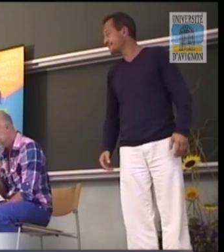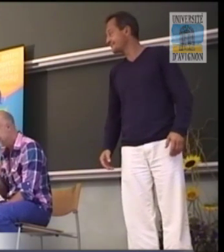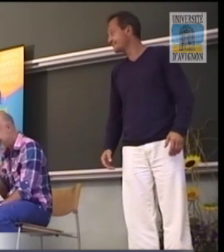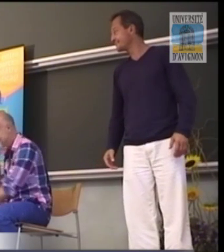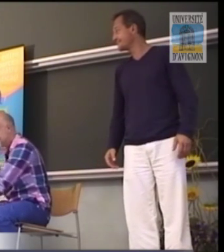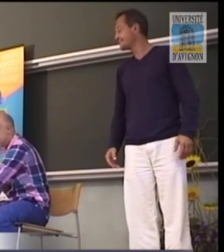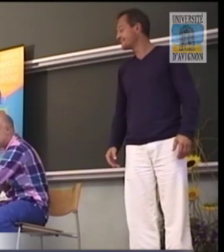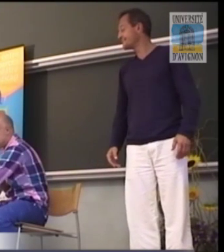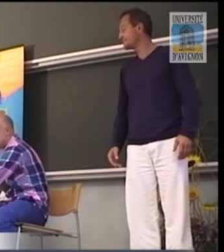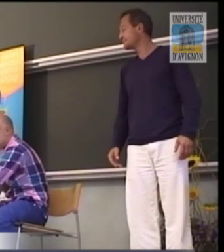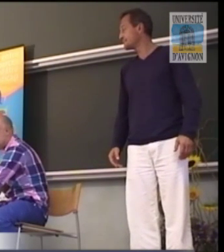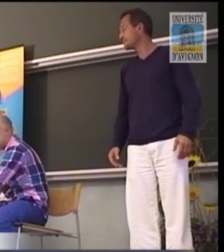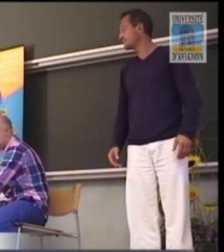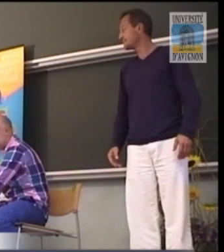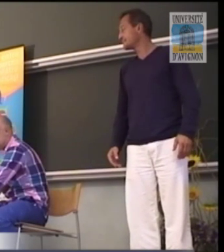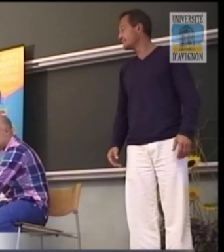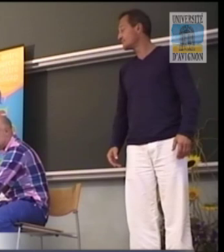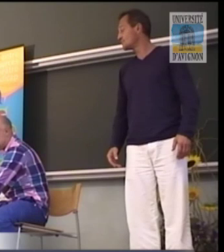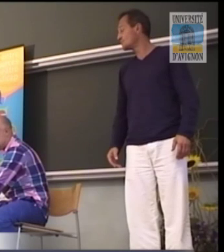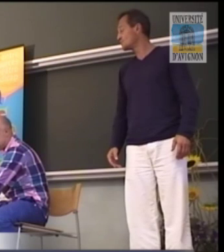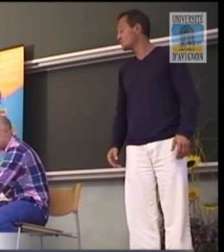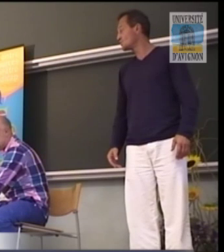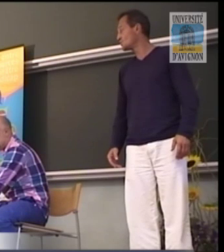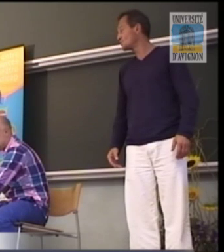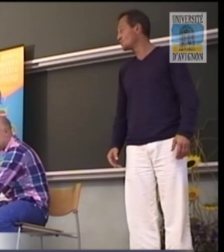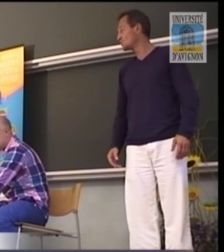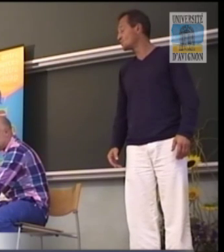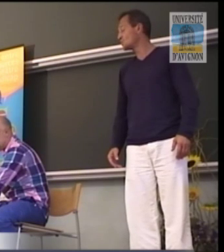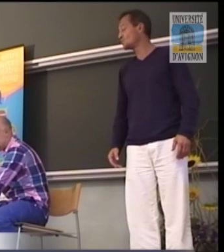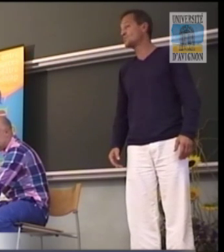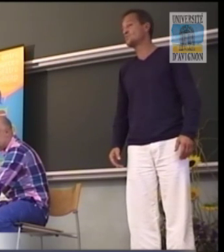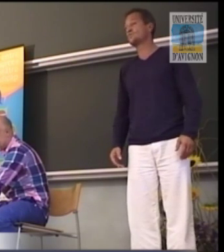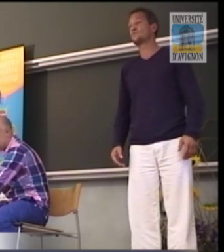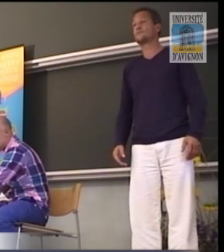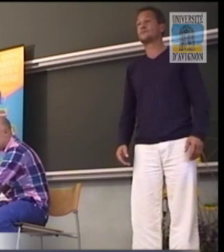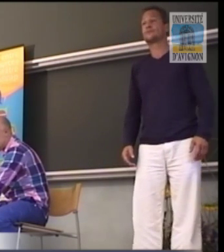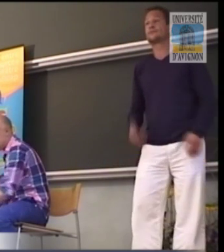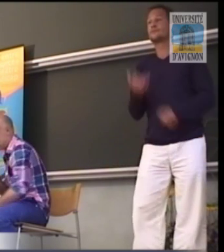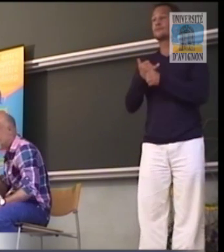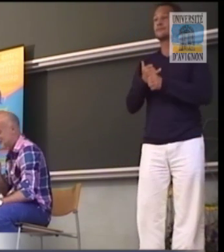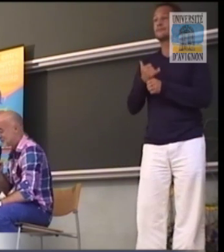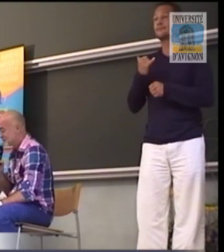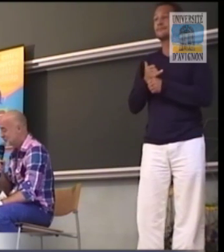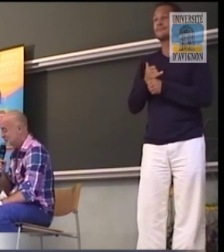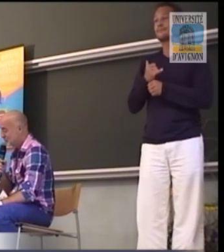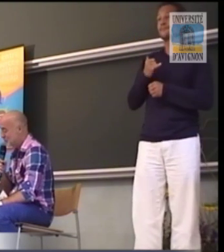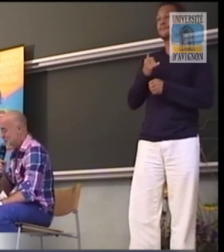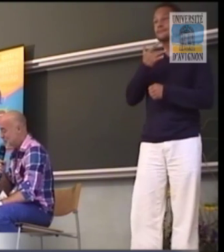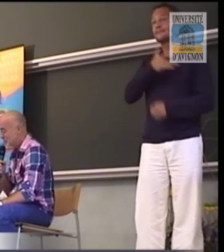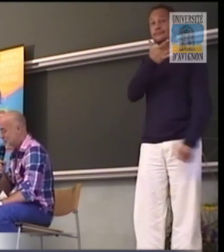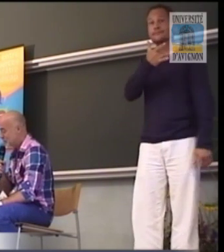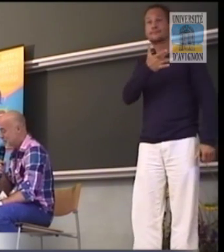plus facile après. Oui. Ben oui, ben je veux dire, c'est intéressant. Et c'est vrai que quand on commence à